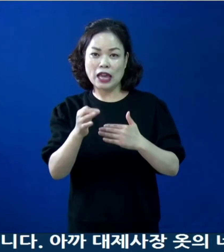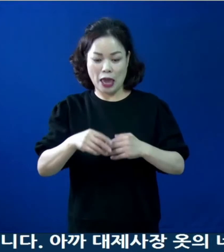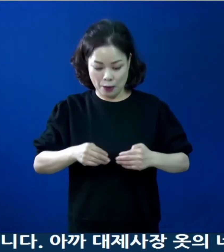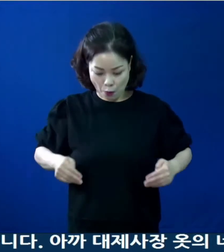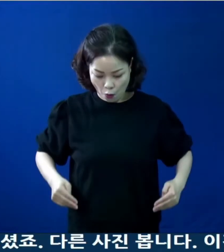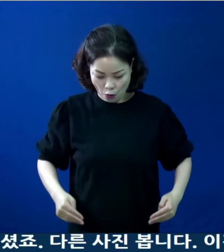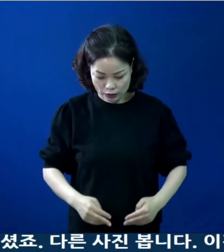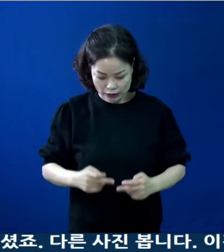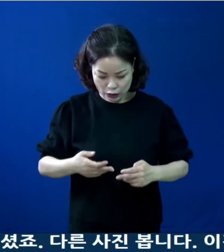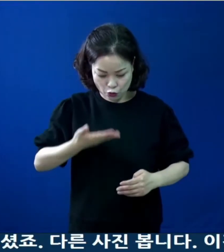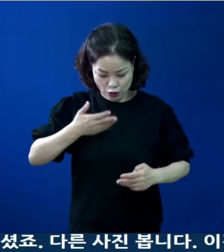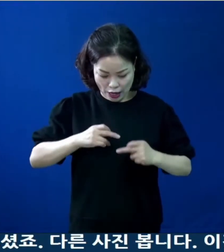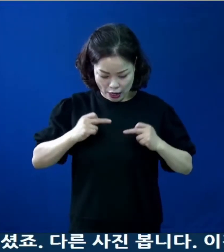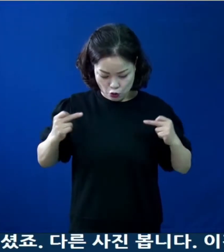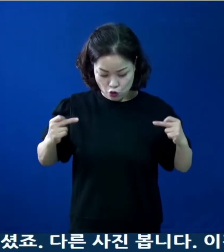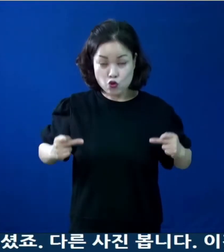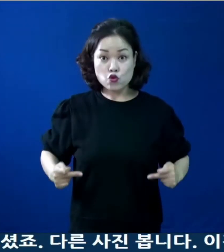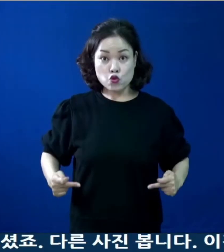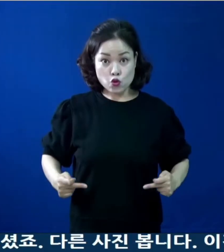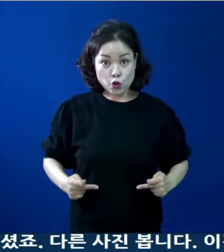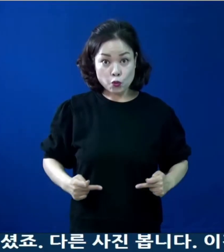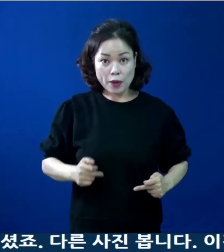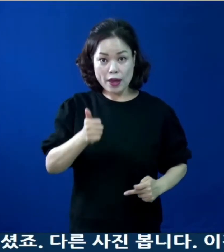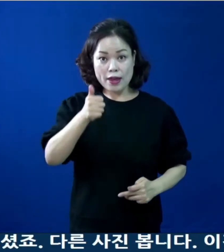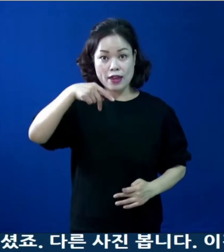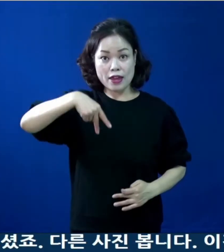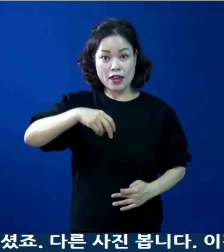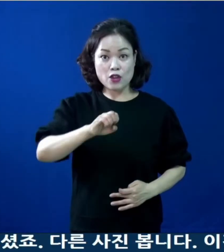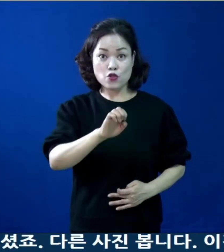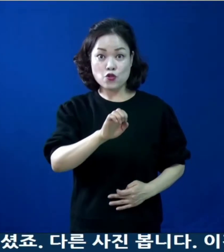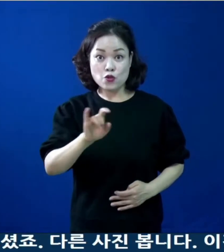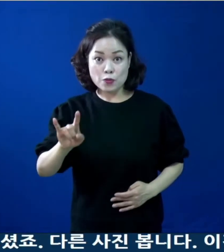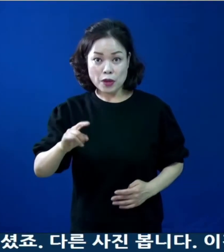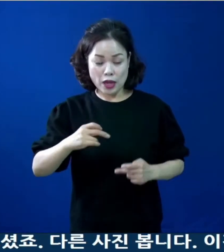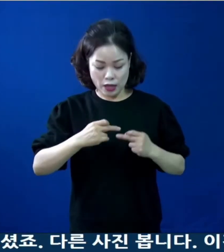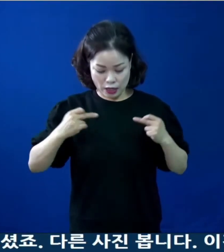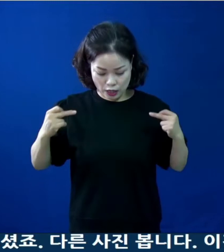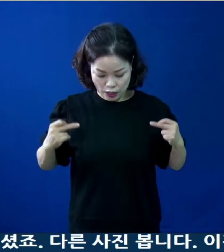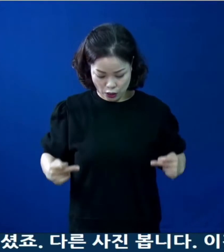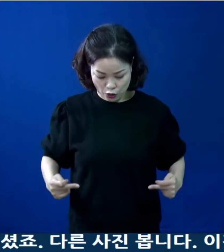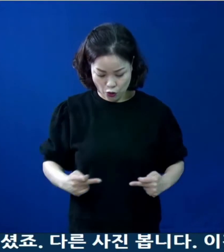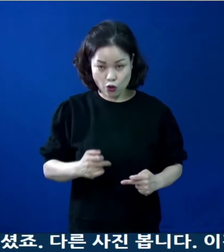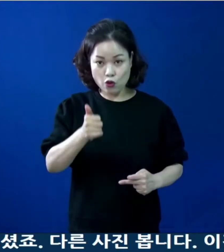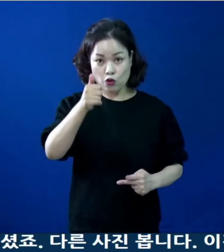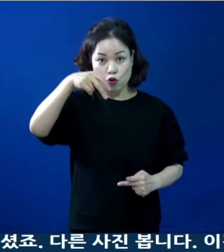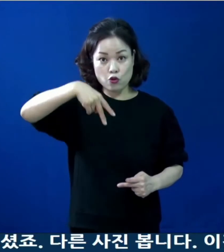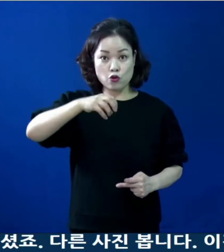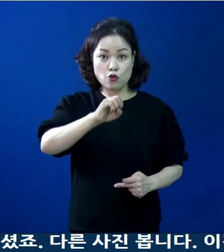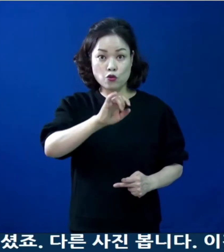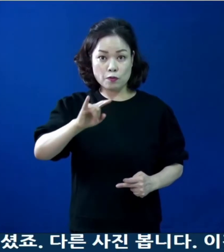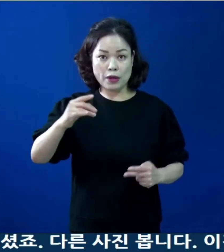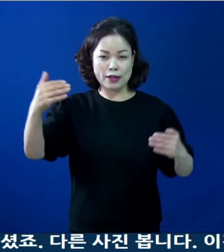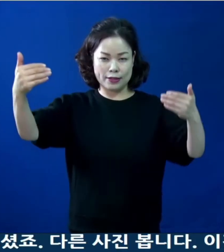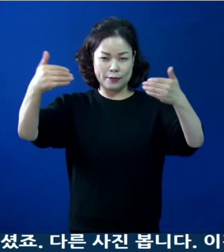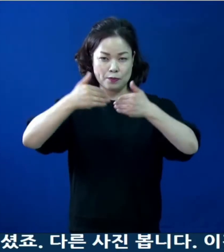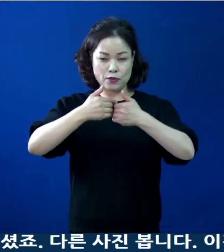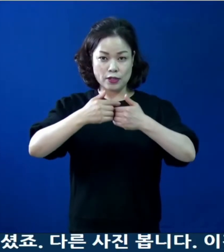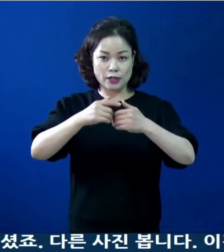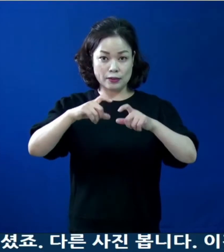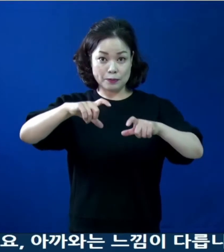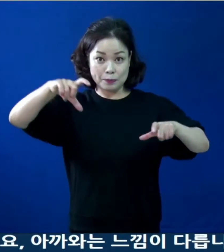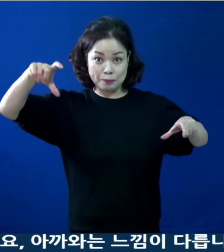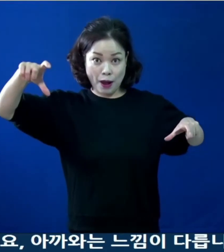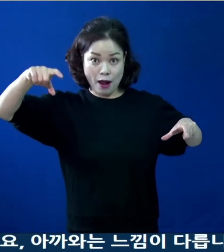위에 흉패, 이렇게 보시면 됩니다. 흉패를 집중해 보려고 합니다. 다음 사진 보시면